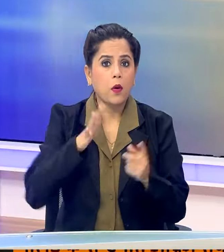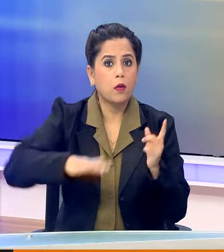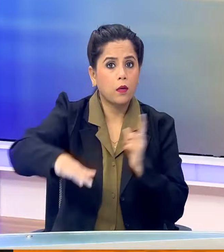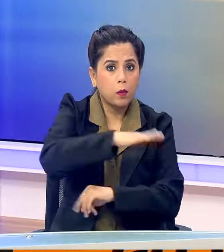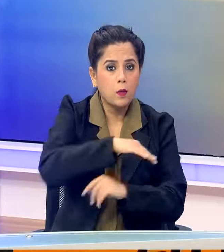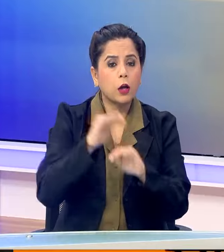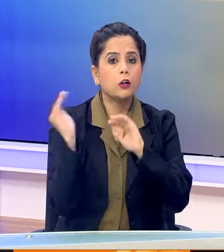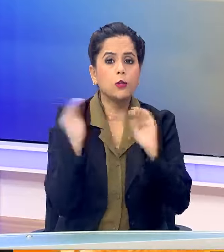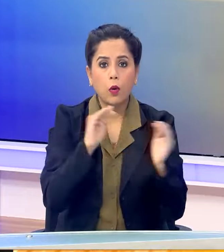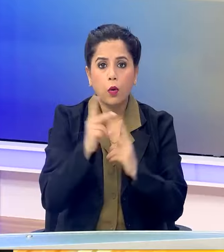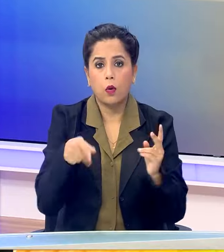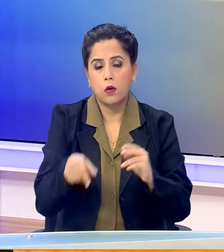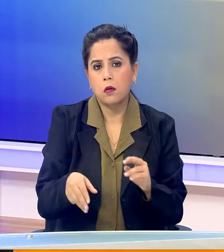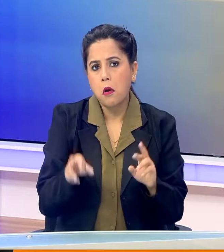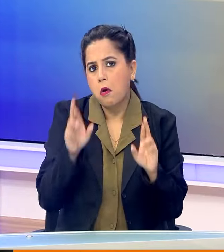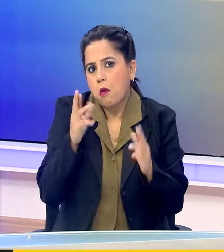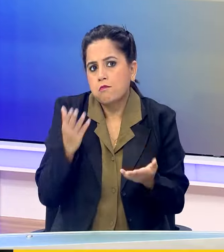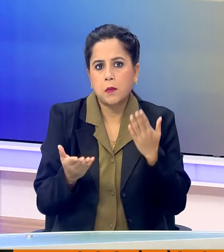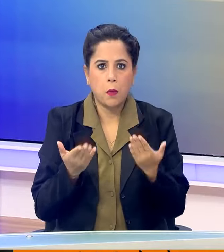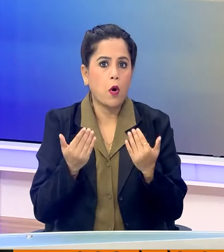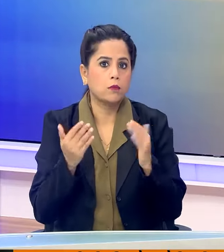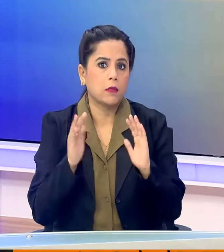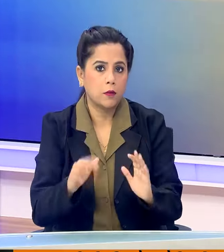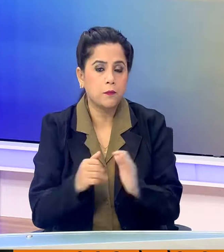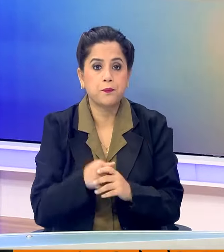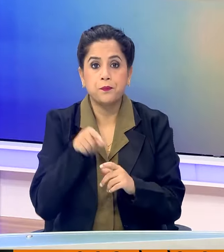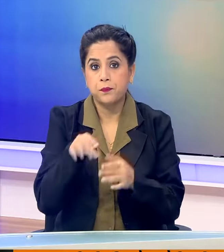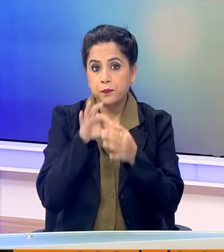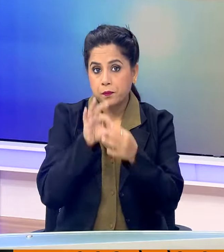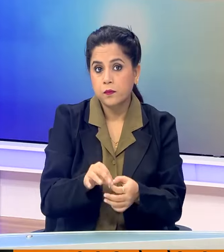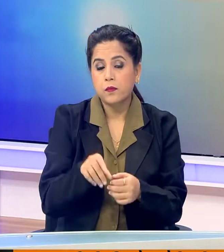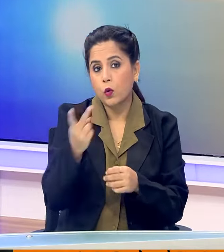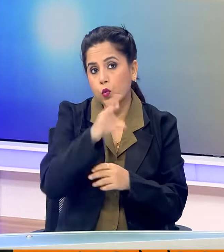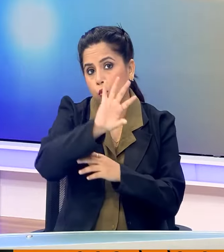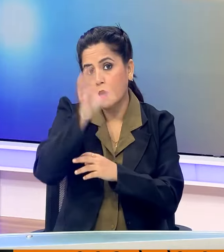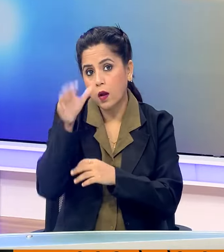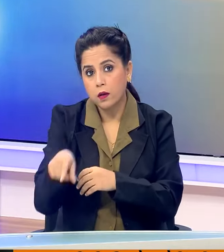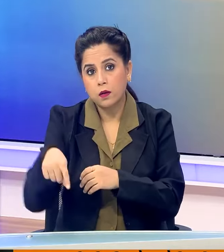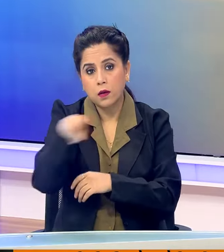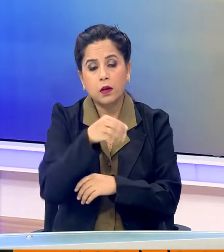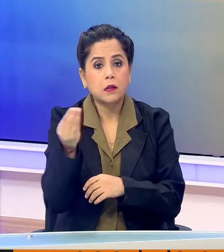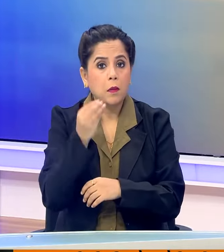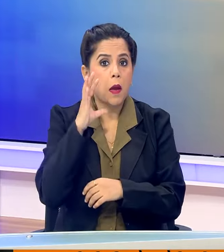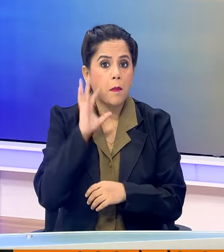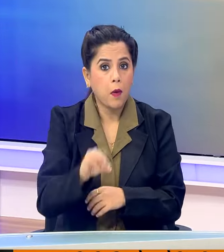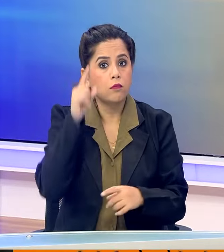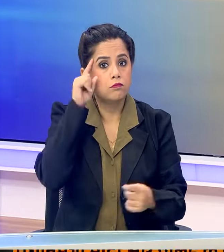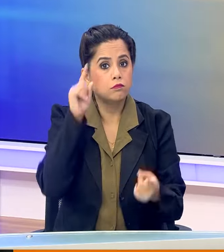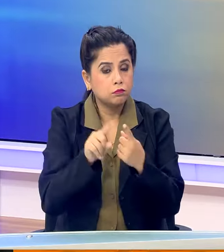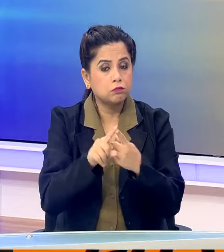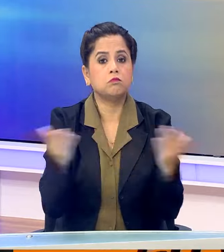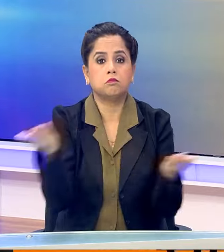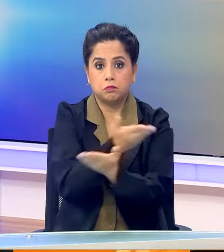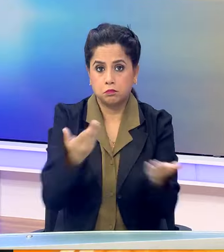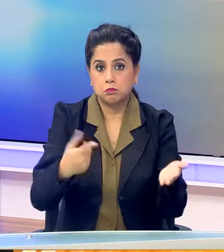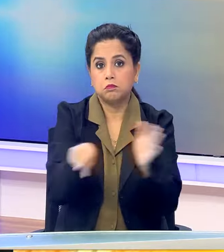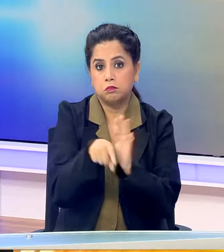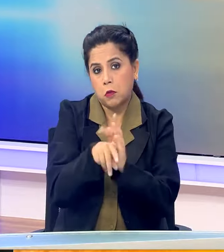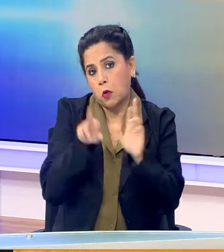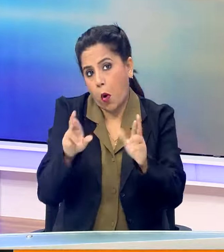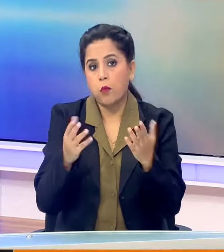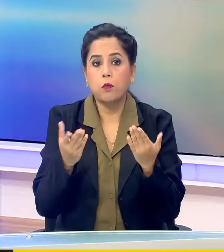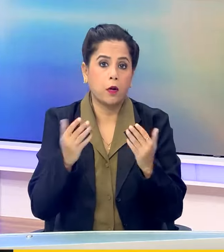सहयोग बढ़ने की उम्मीद जताई जा रही है इस दौरान दोनों देशों के बीच कई अहम समझौतों पर हस्ताक्षर होने की भी उम्मीद